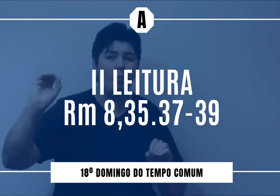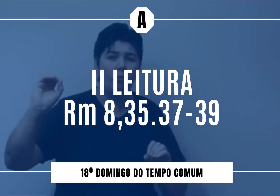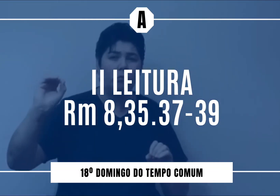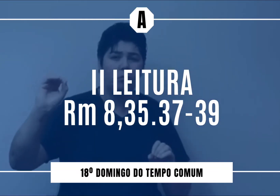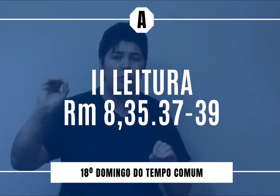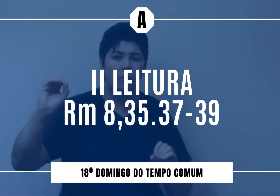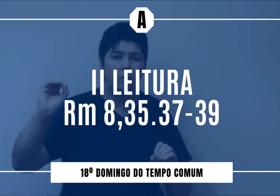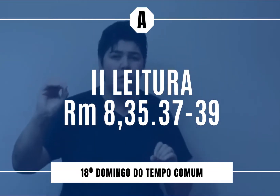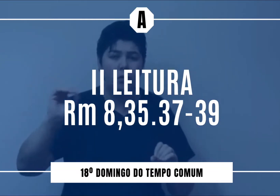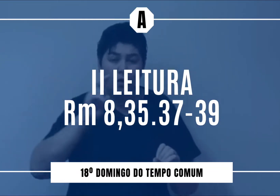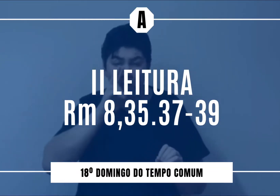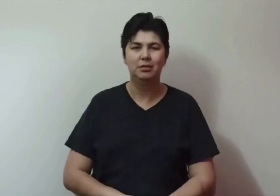a